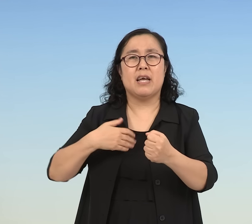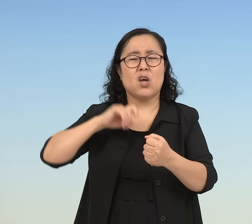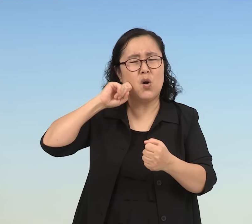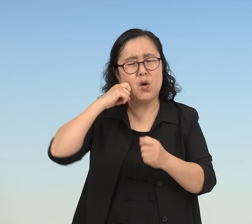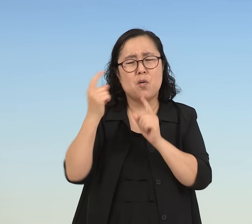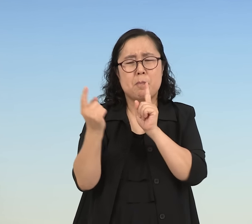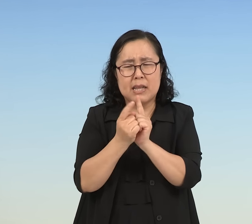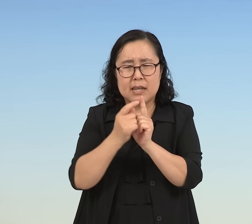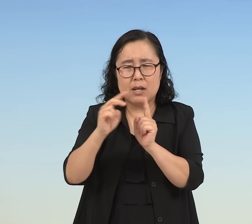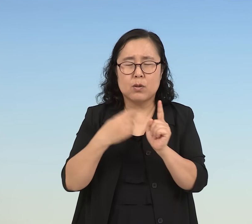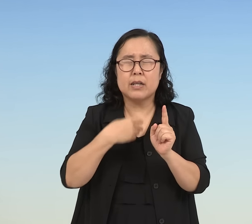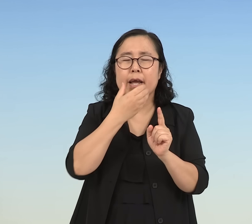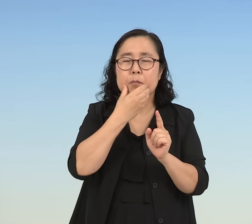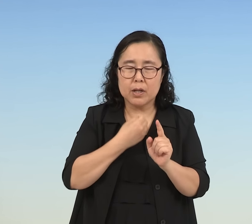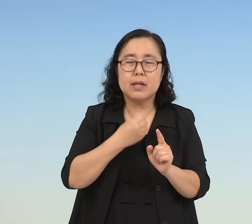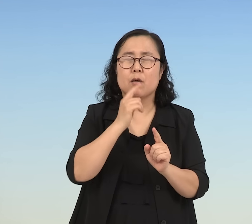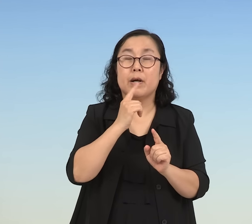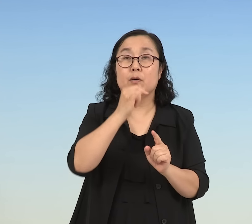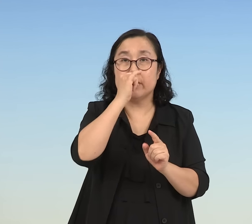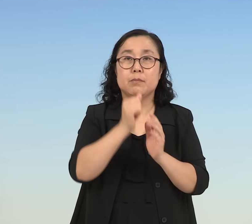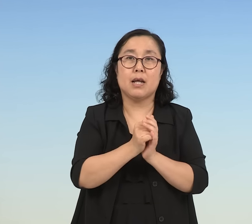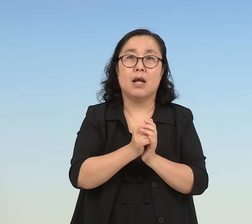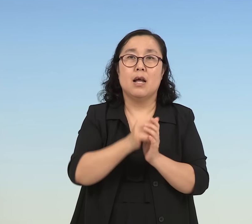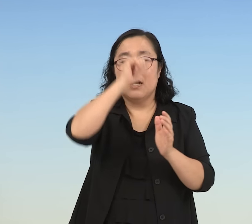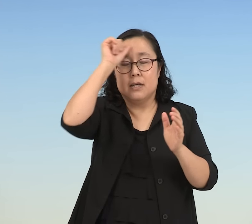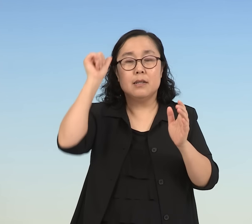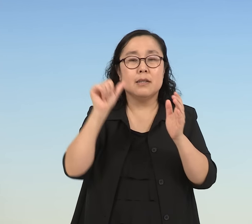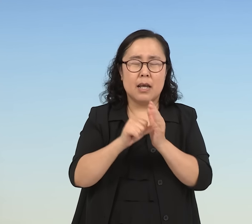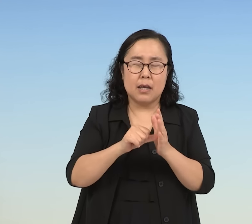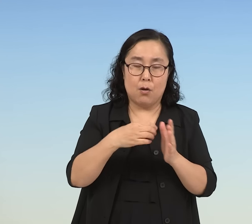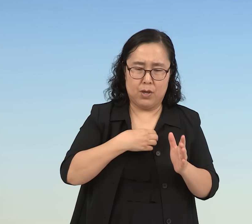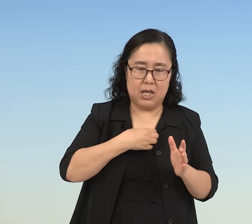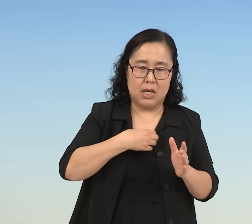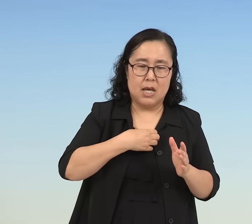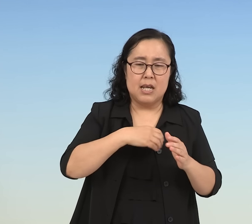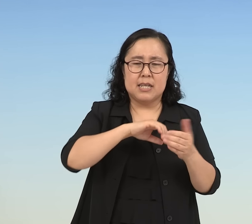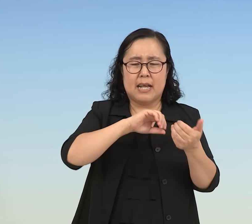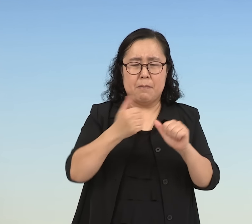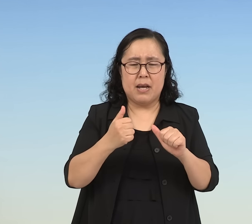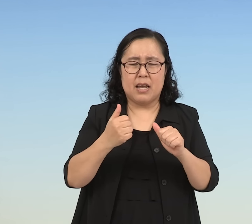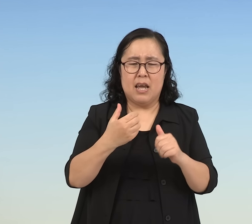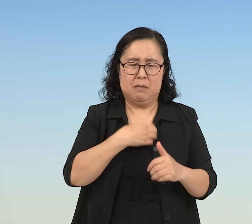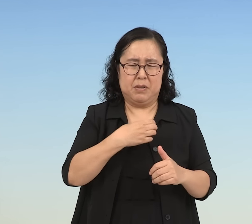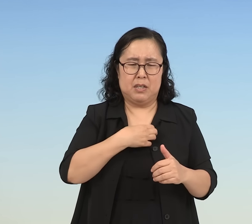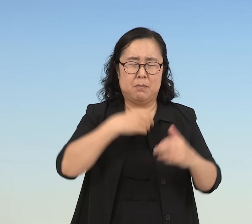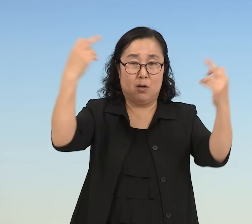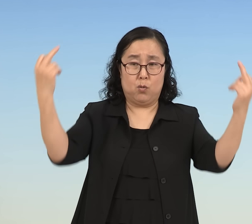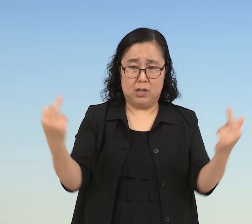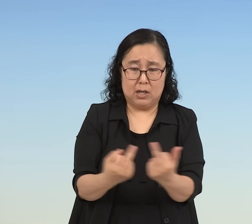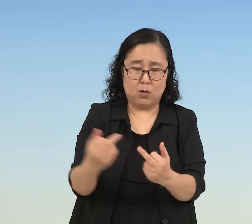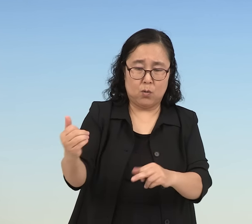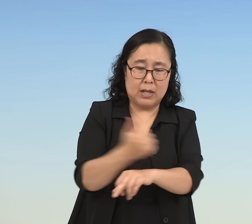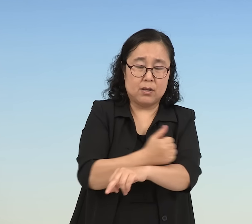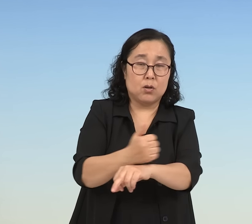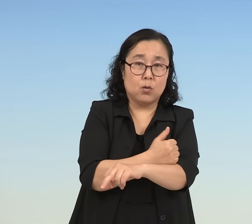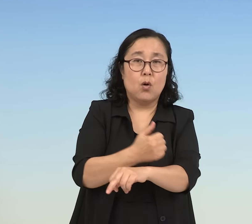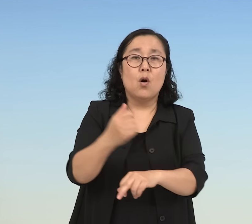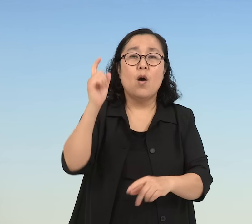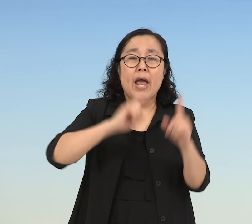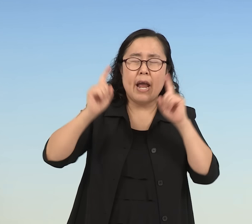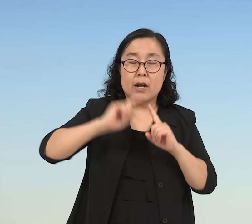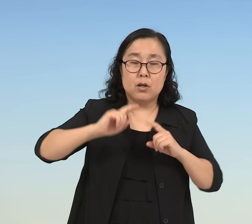거예요. 4절에 보니까 인생의 위기가 찾아옵니다. 내가 사망의 음침한 골짜기로 다닐지라도 해를 두려워하지 않을 것은